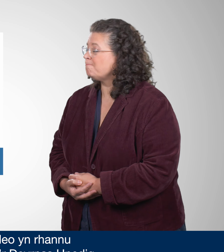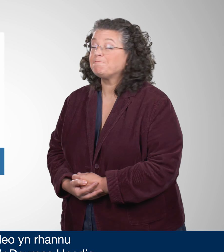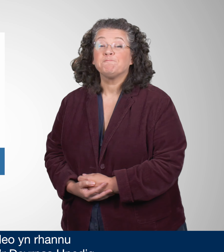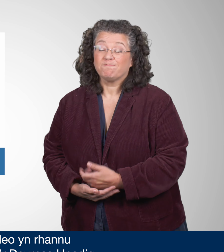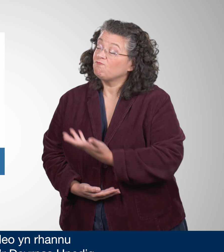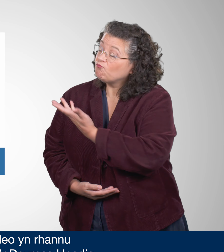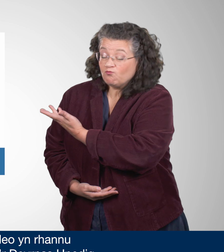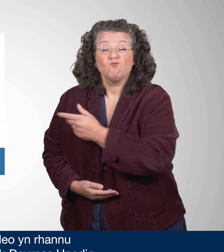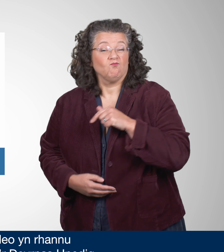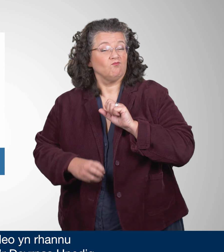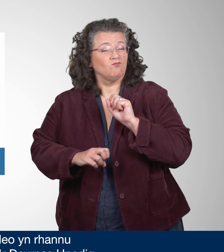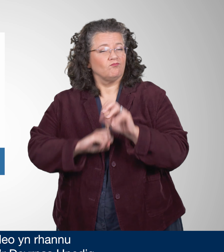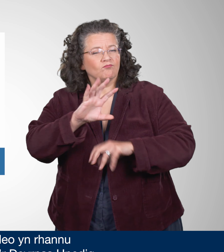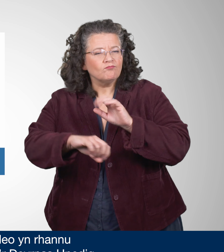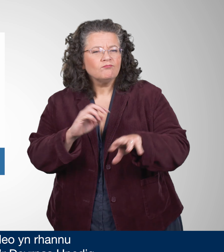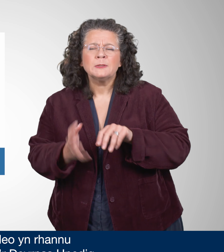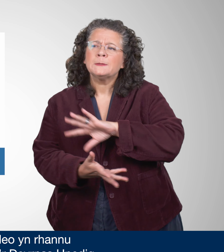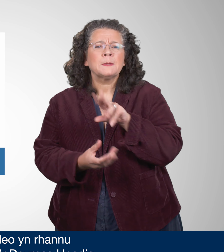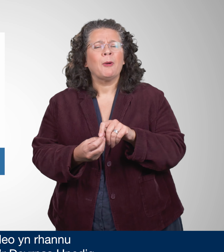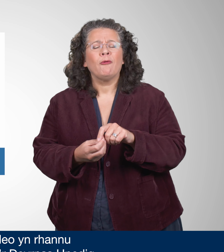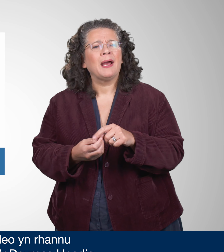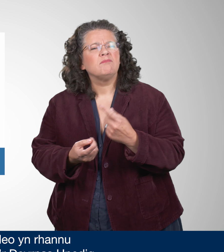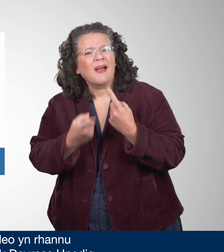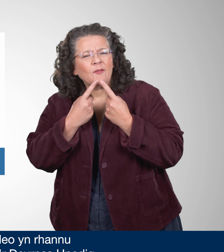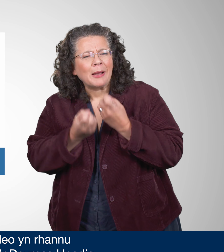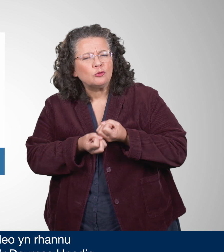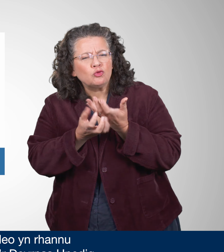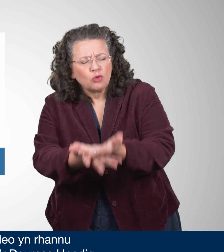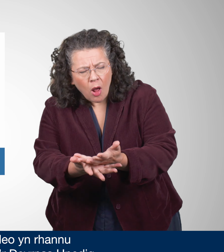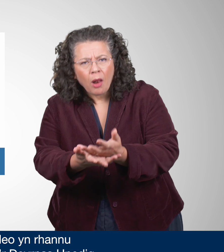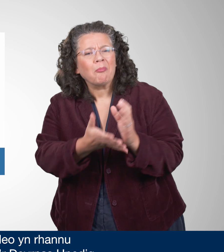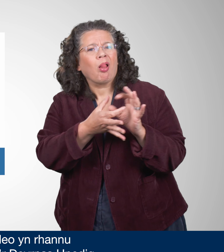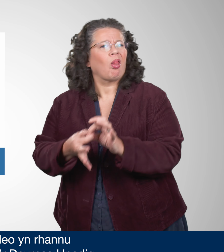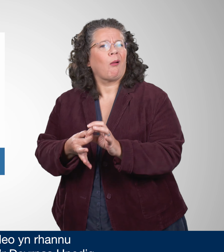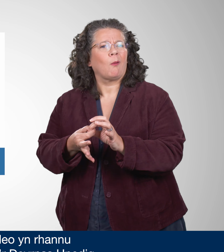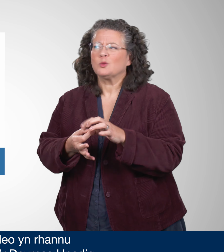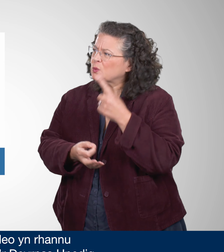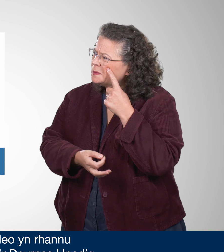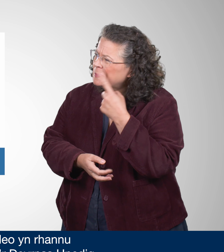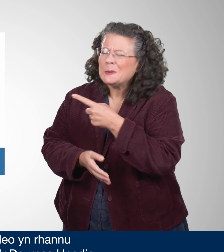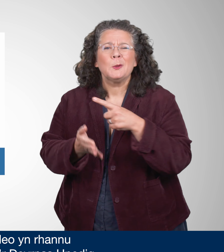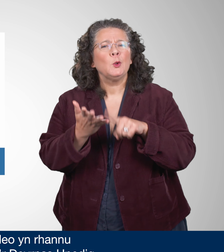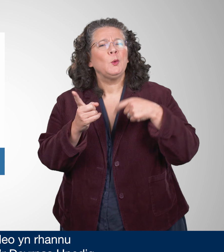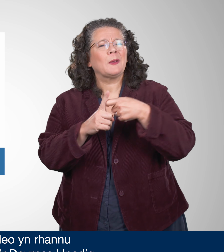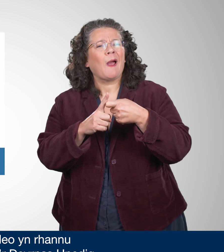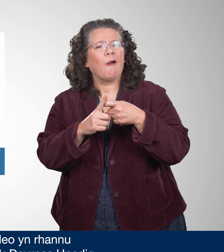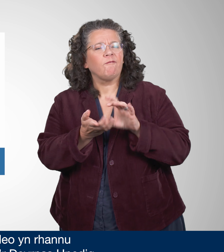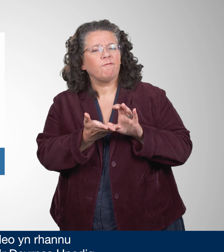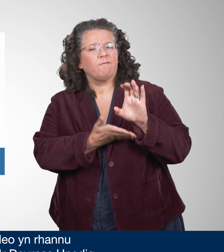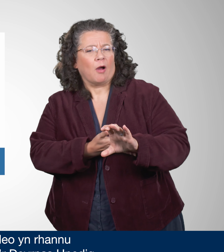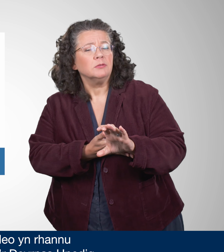Dyma grynodeb fideo yn rhannu gwybodaeth am Gronfa'r Deyrnas Unedig.